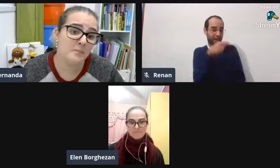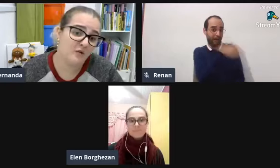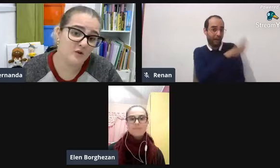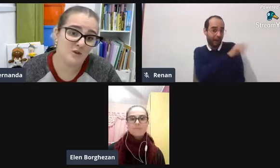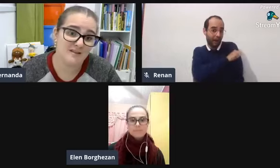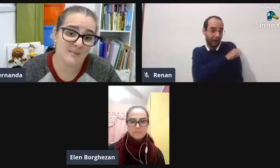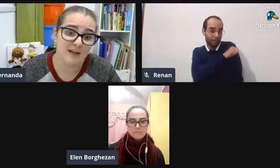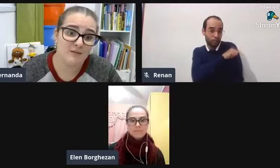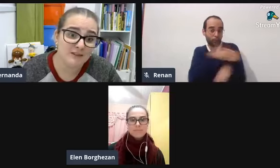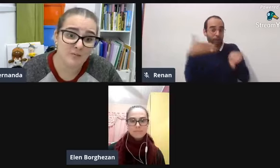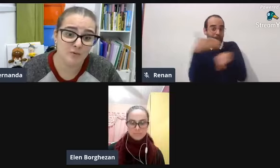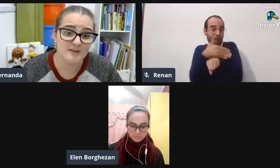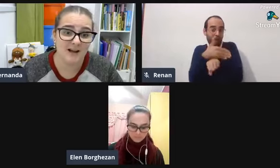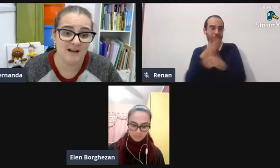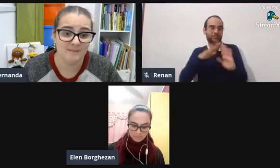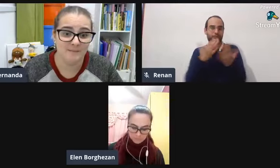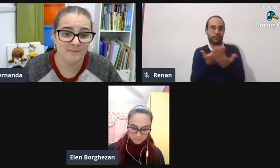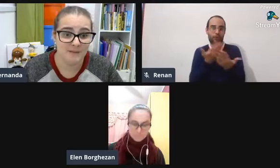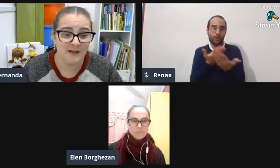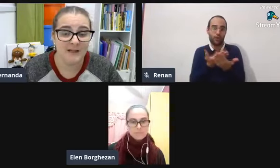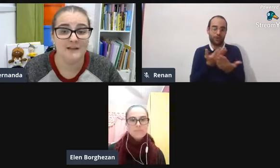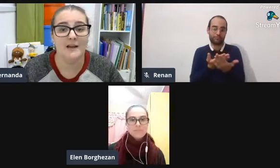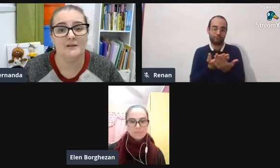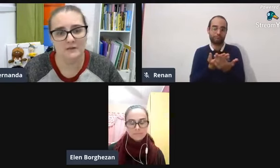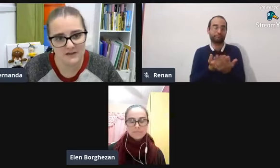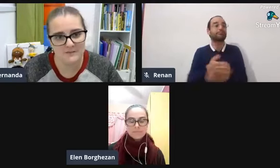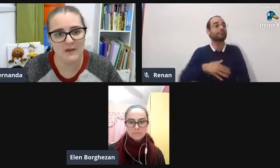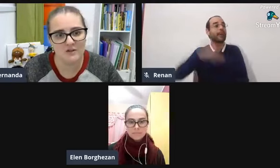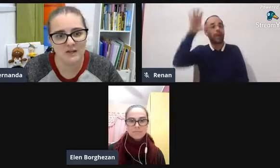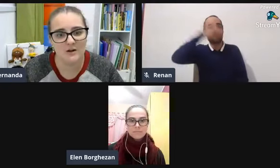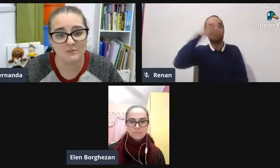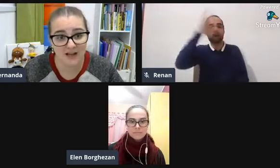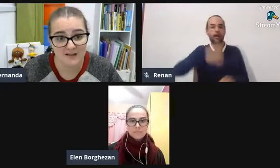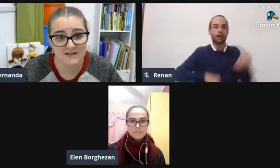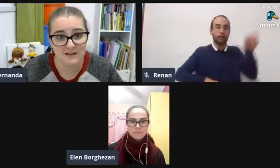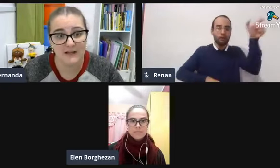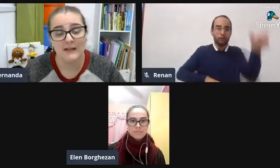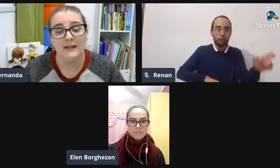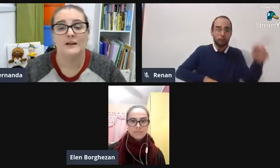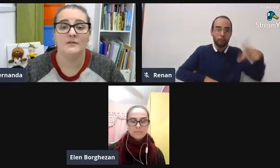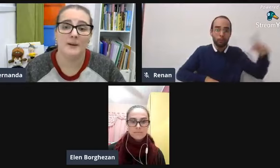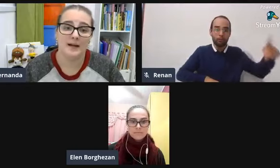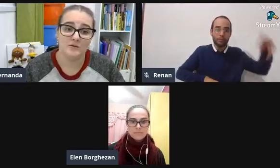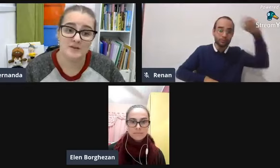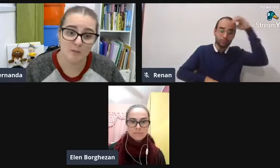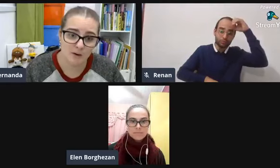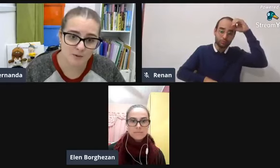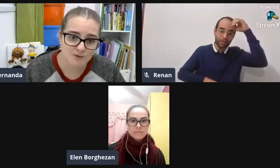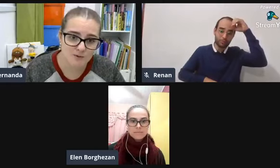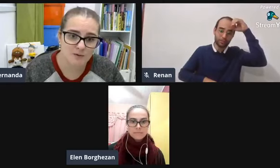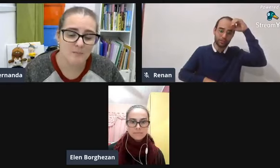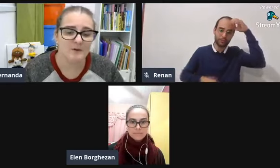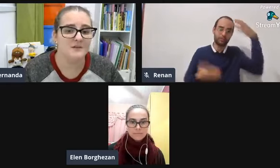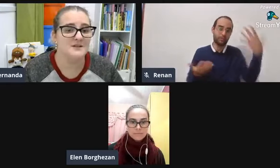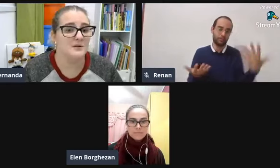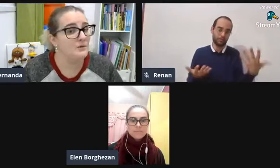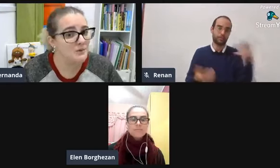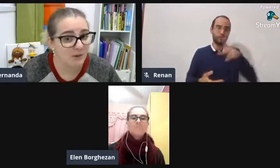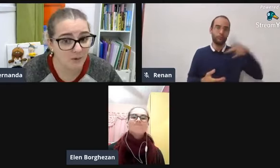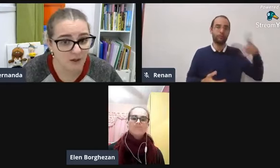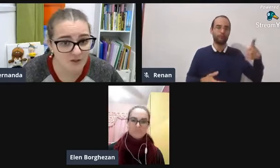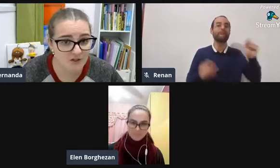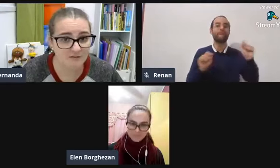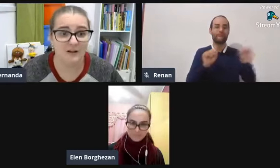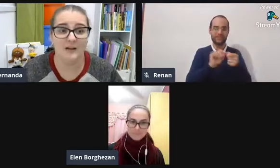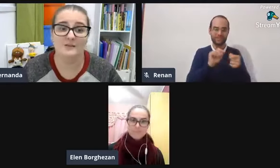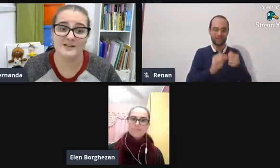que para o professor saber, ele vai ter que buscar. E daí, infelizmente, o que acontece? Ele vai pagar do seu bolso para fazer um curso